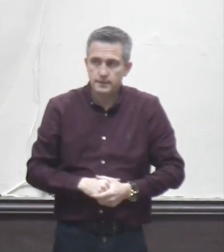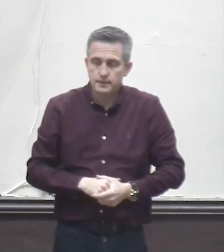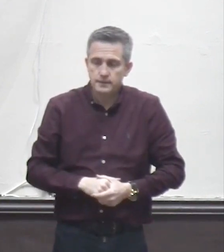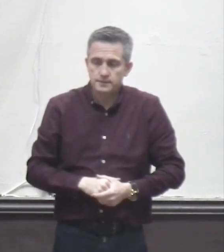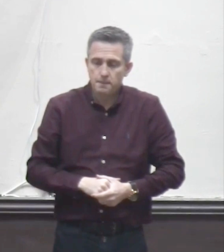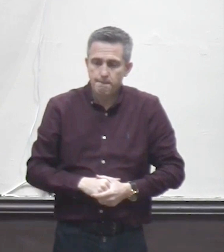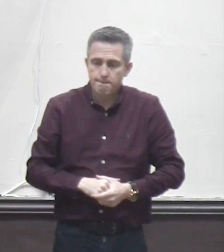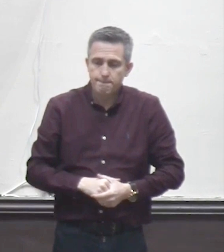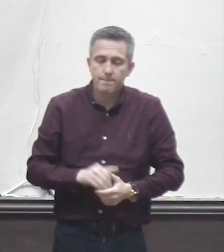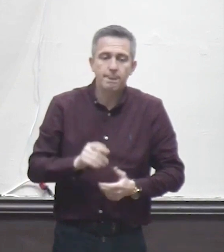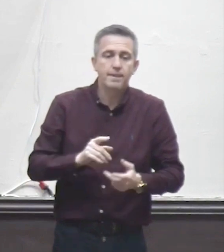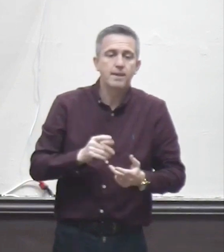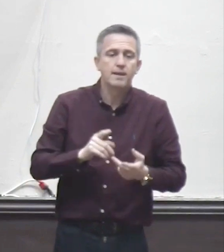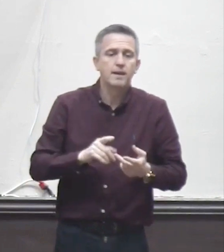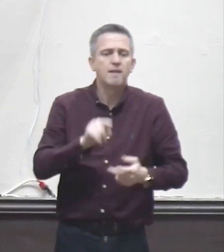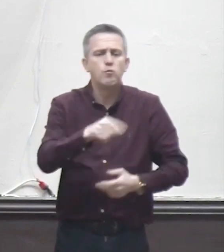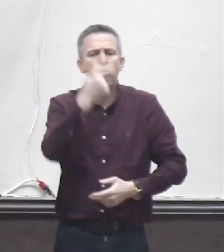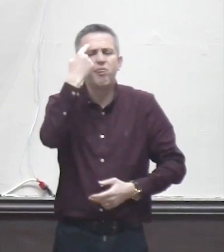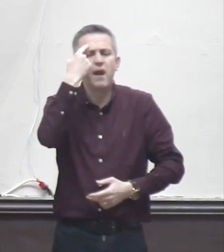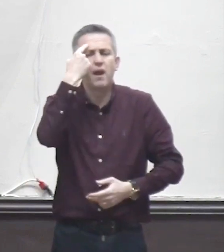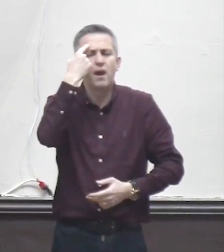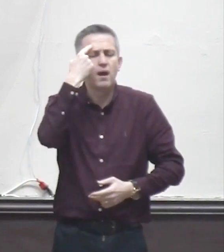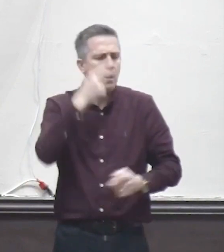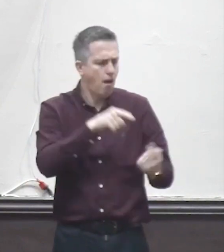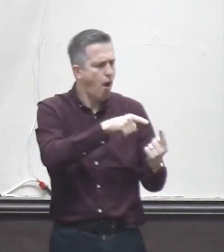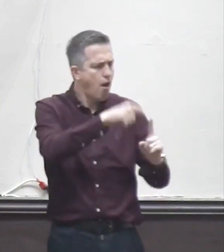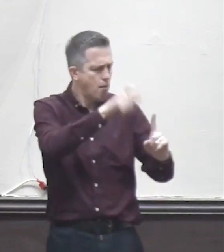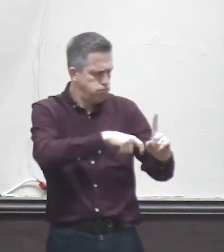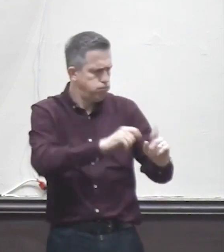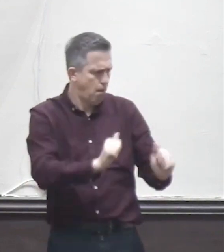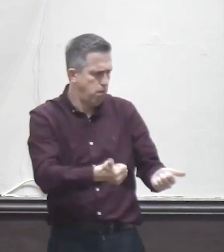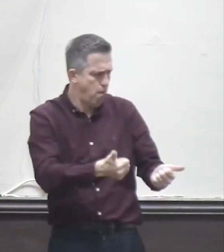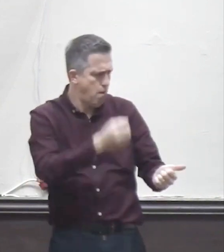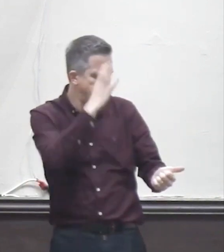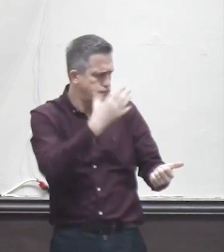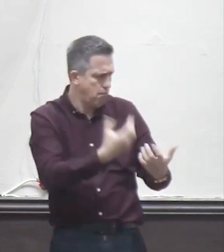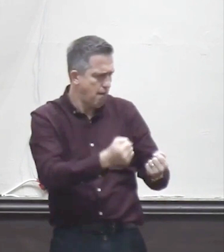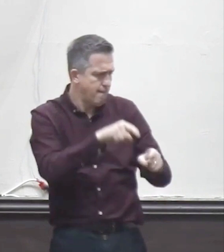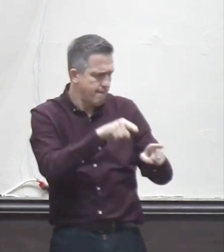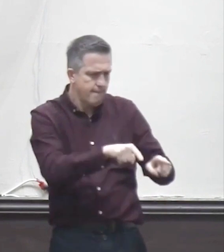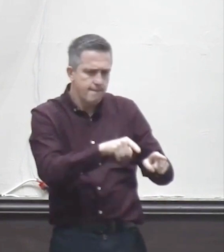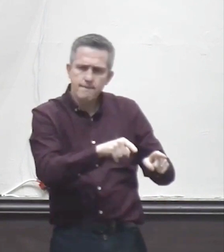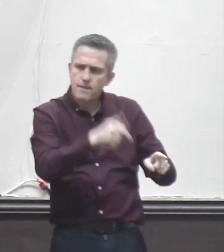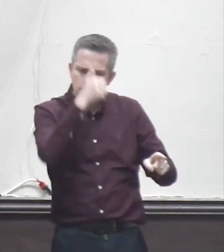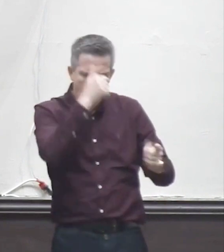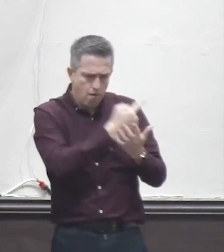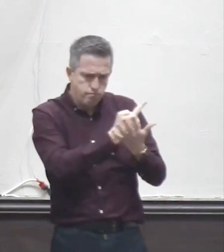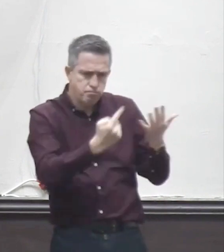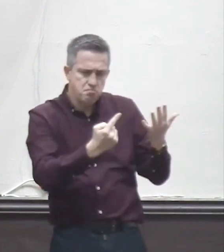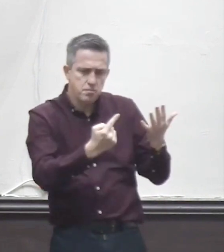بِاللَّهِ, that there is an individual who has a knowledge of the unseen, or he has absolute knowledge of